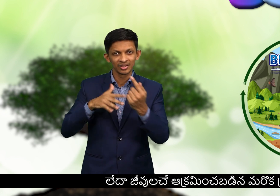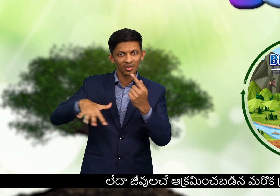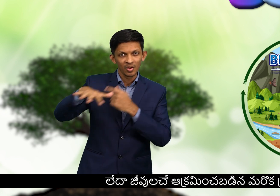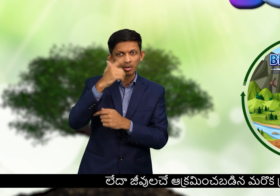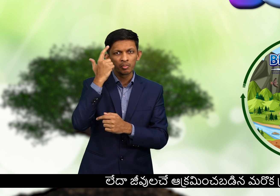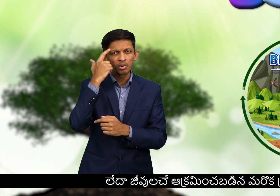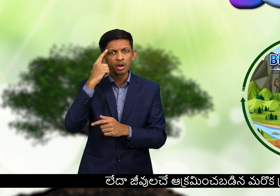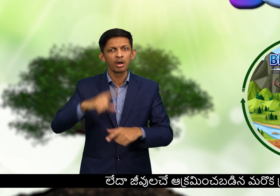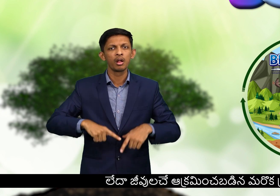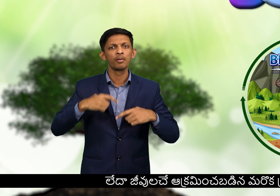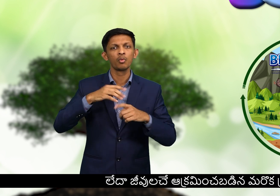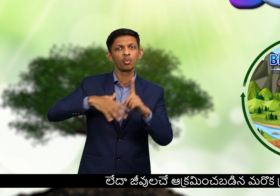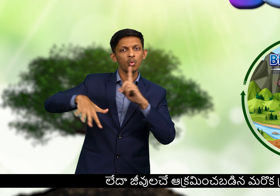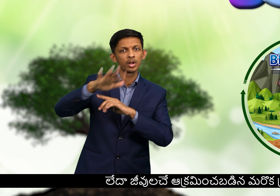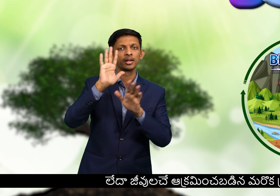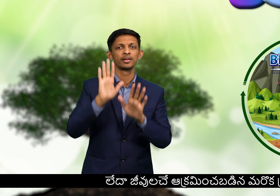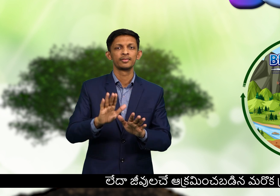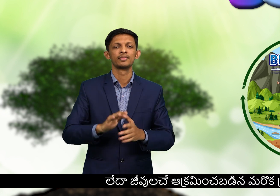ఆక్రమించబడిన మరొక గ్రహం.